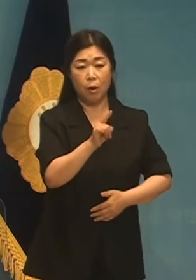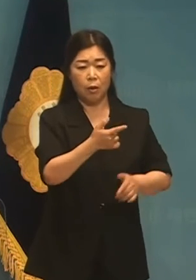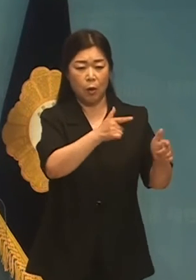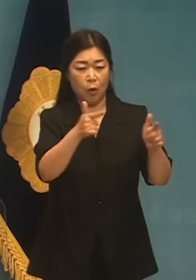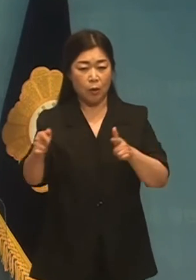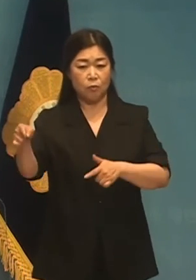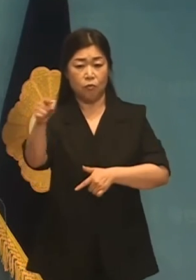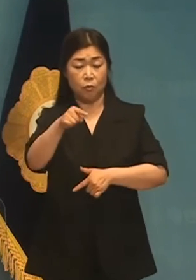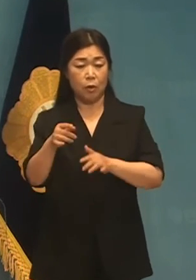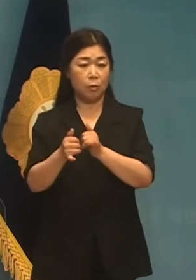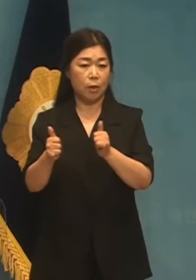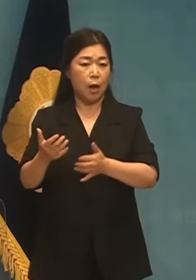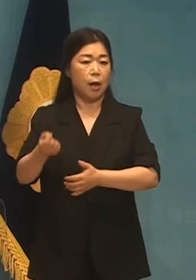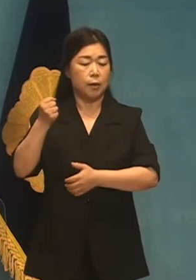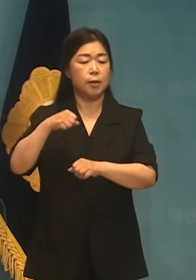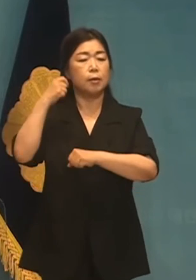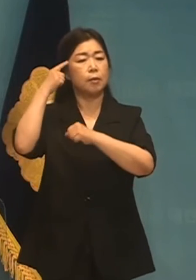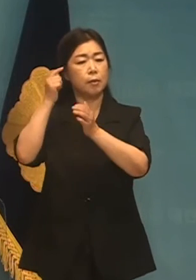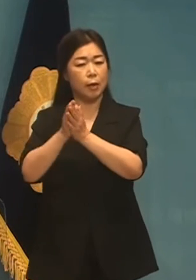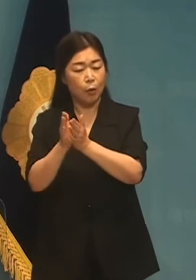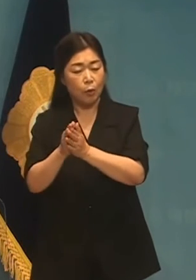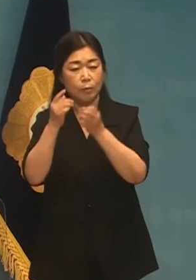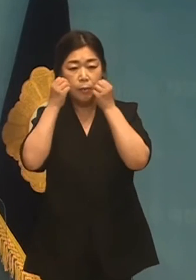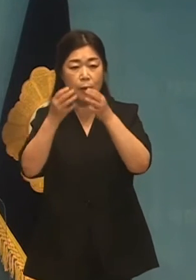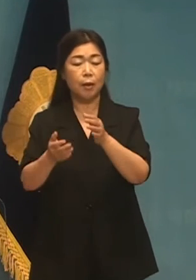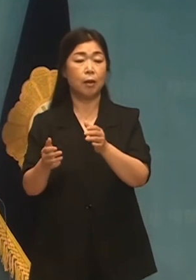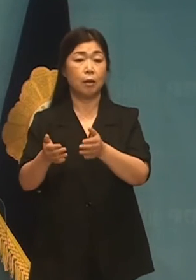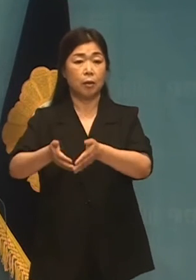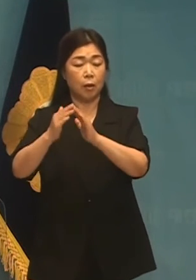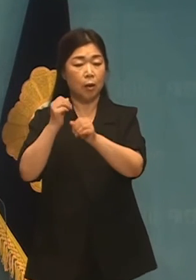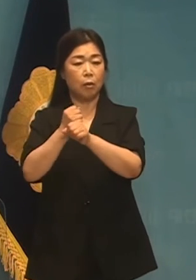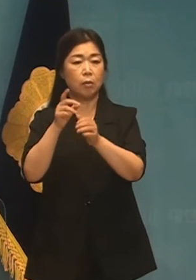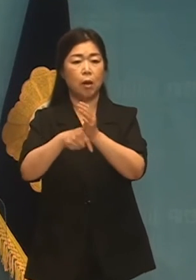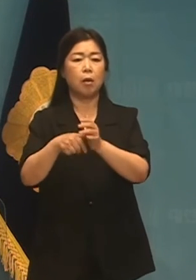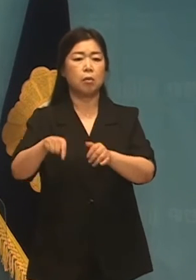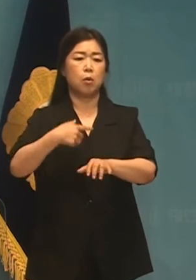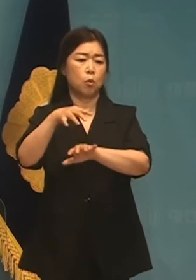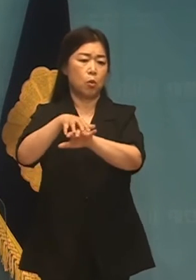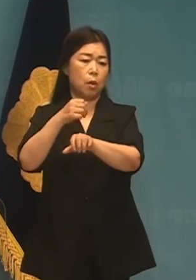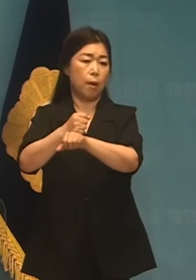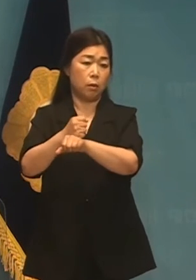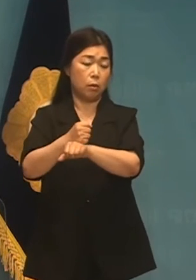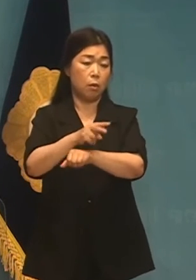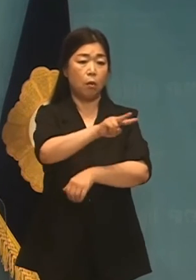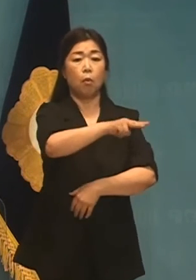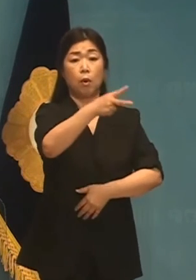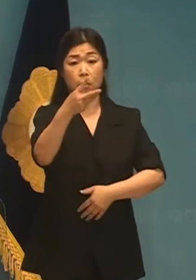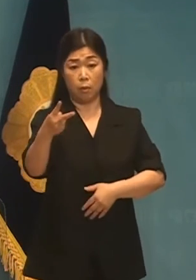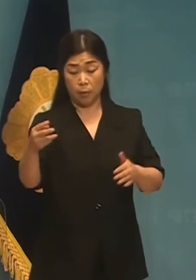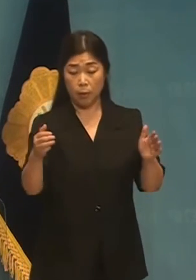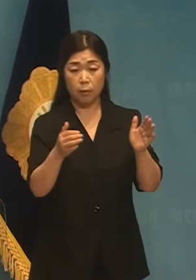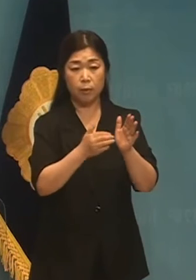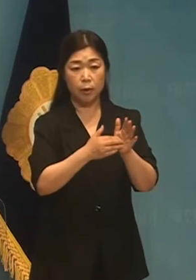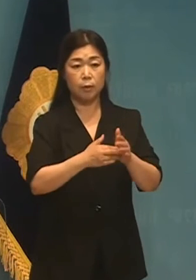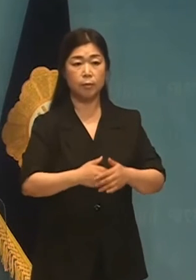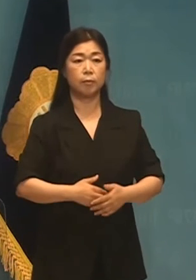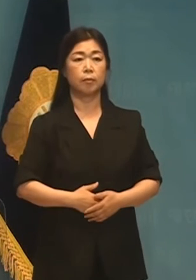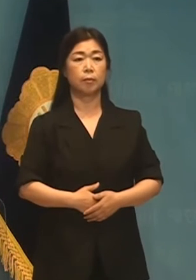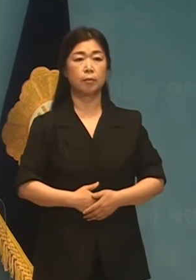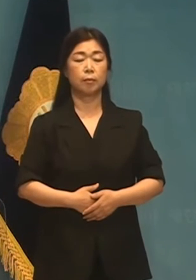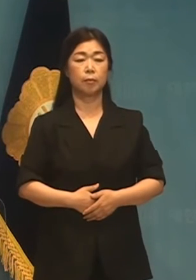다수의 주체들이 가진 자율적 창조성이 스스로 조직화하는 단계로 가는 경로를